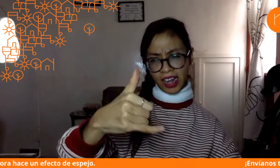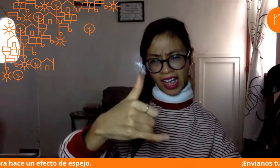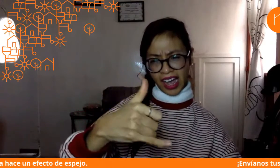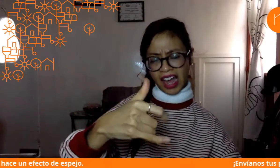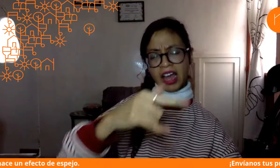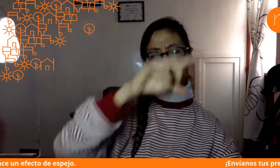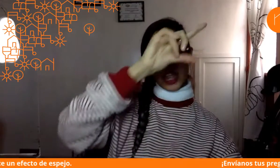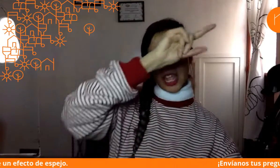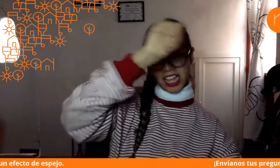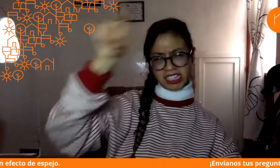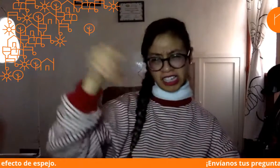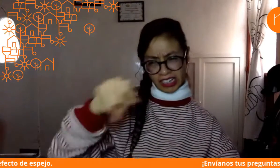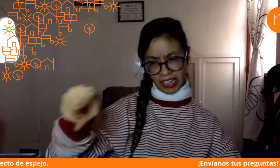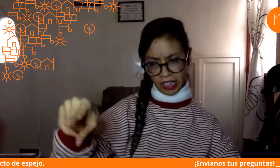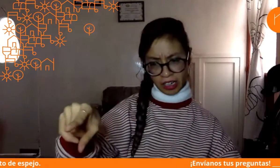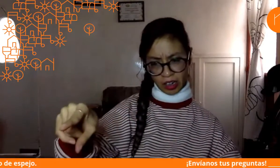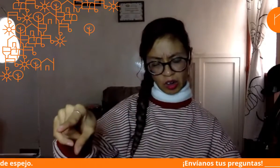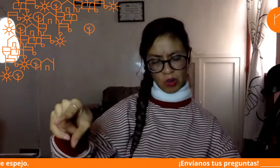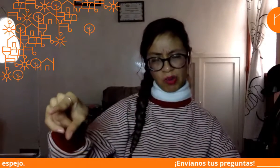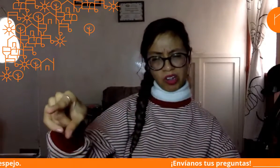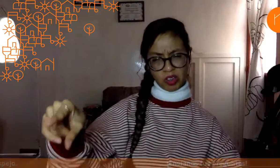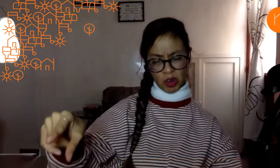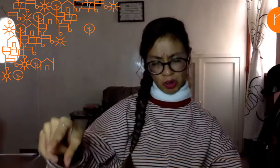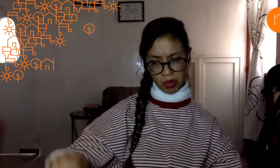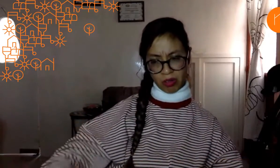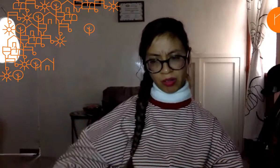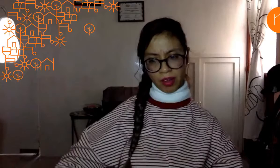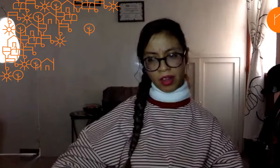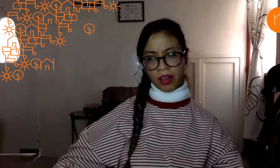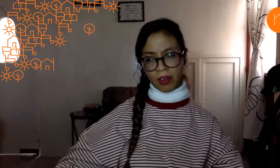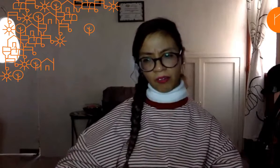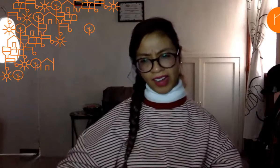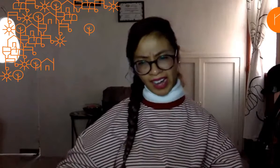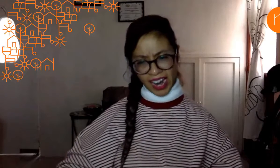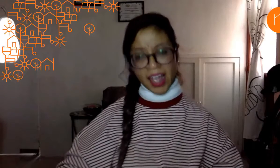Y y Z, como el zorro. ¿Vale?